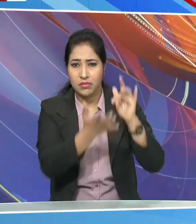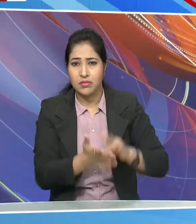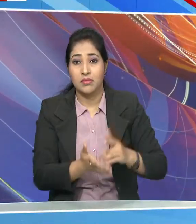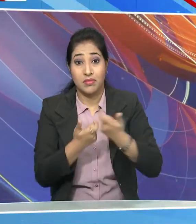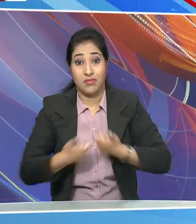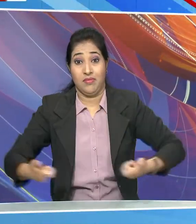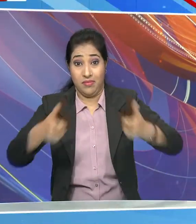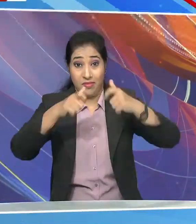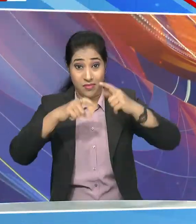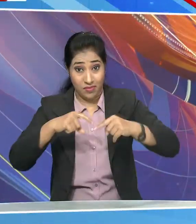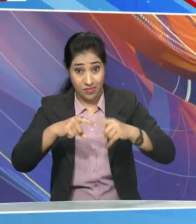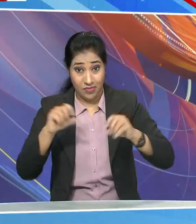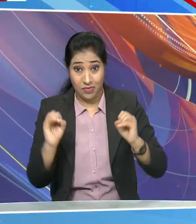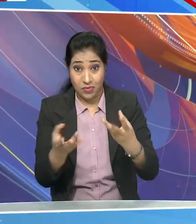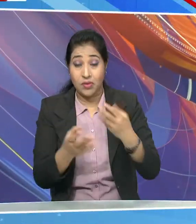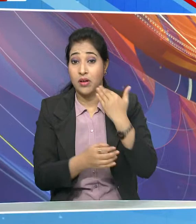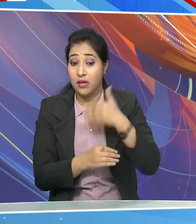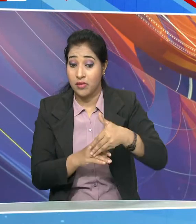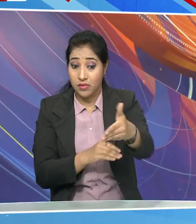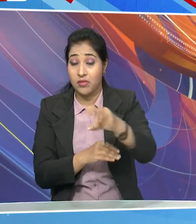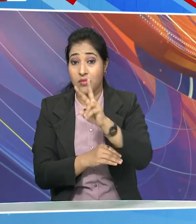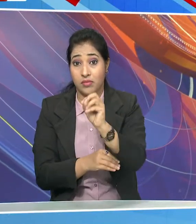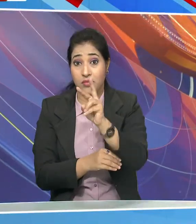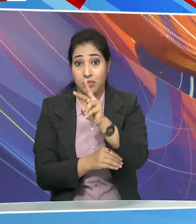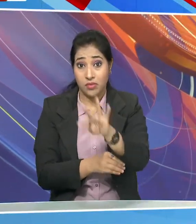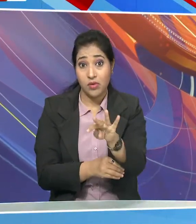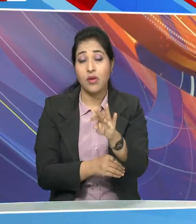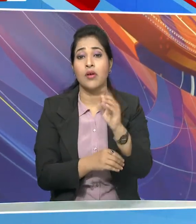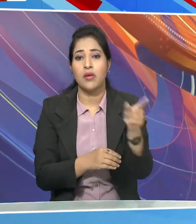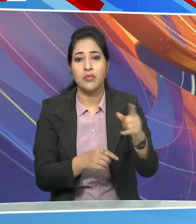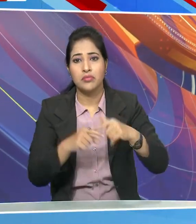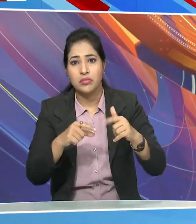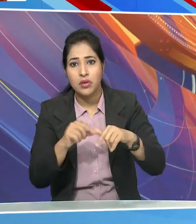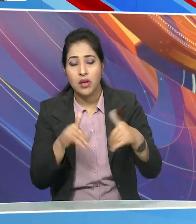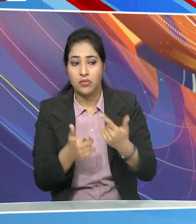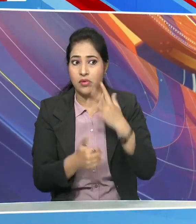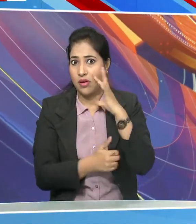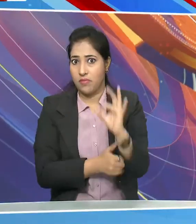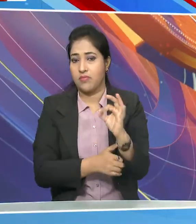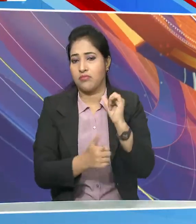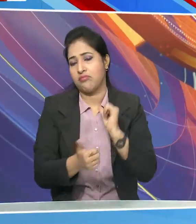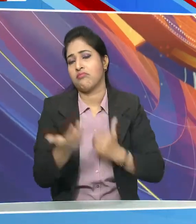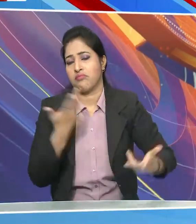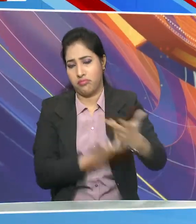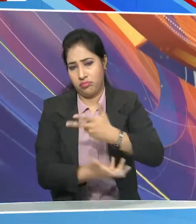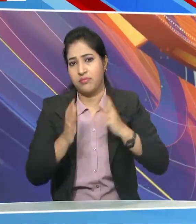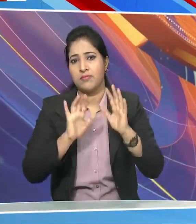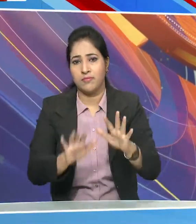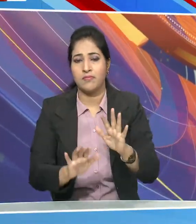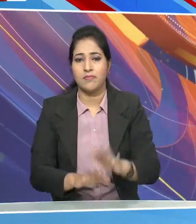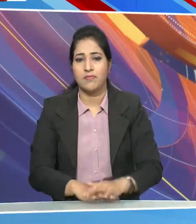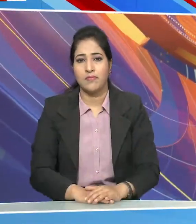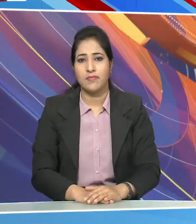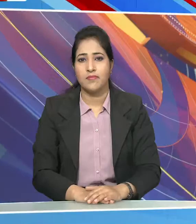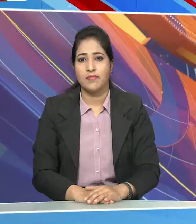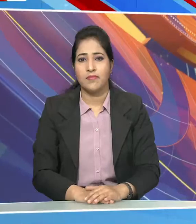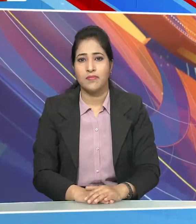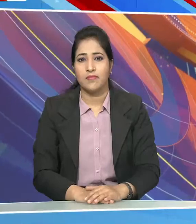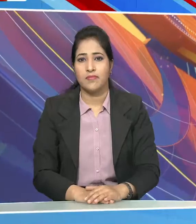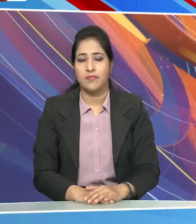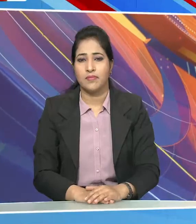चुनाव हो और 2024 के आम चुनाव के मद्देनजर यह बैठक काफी हम मनी जा रही है